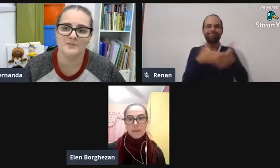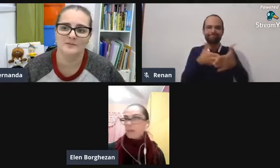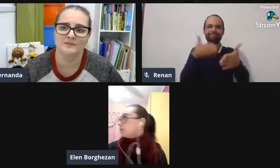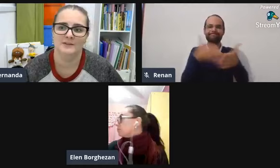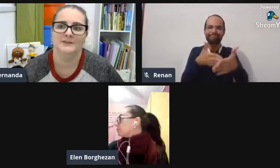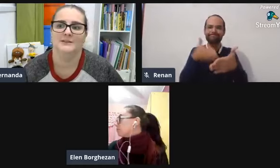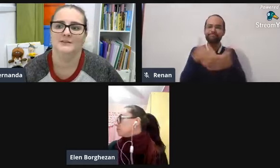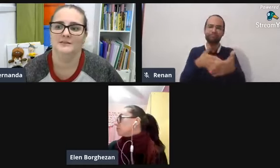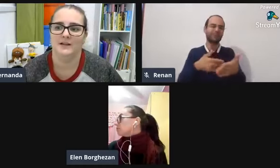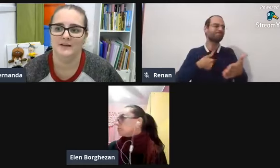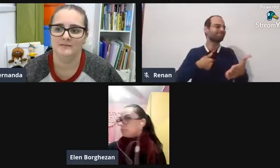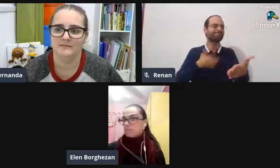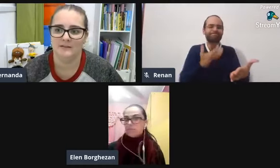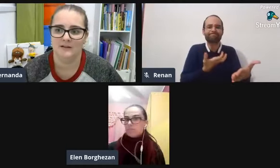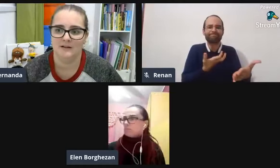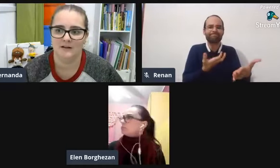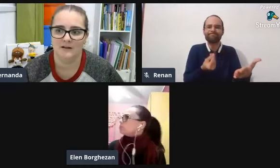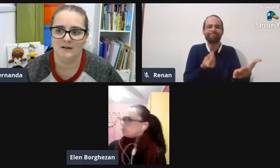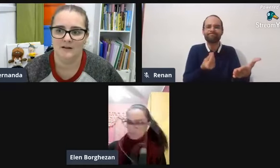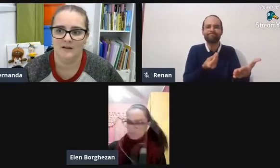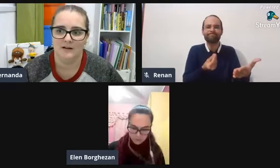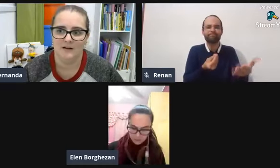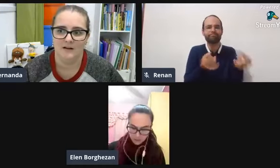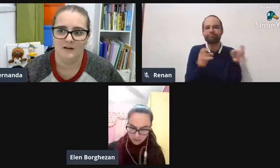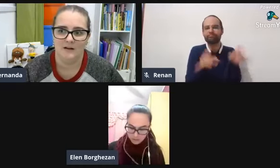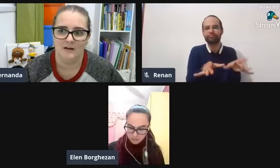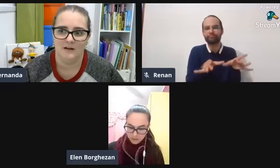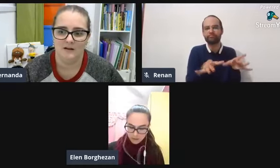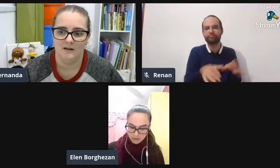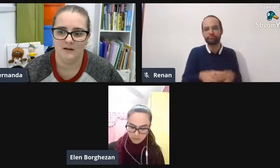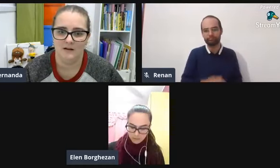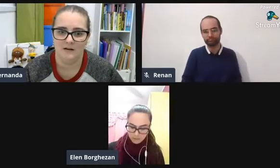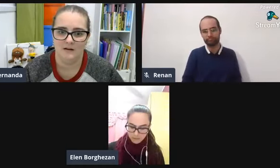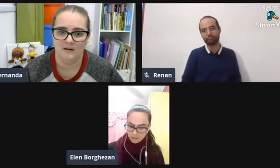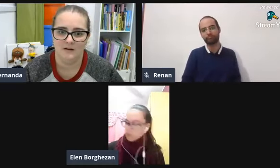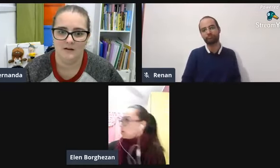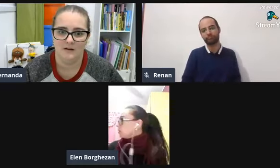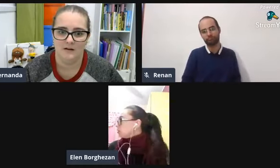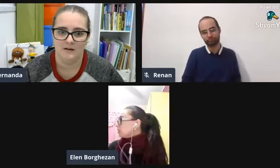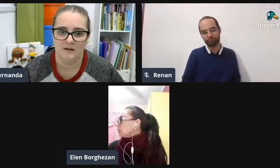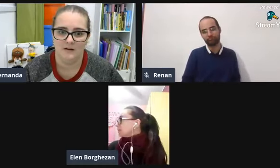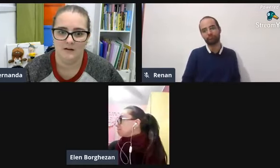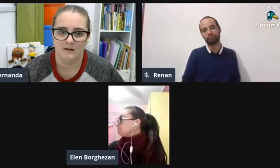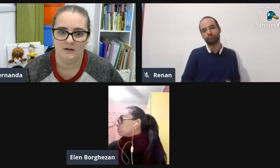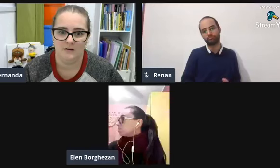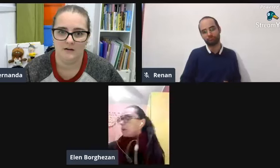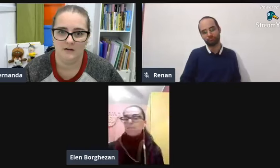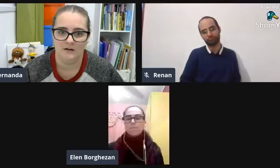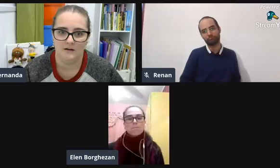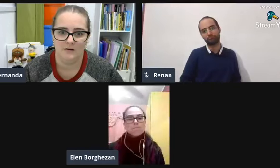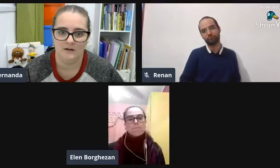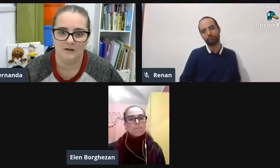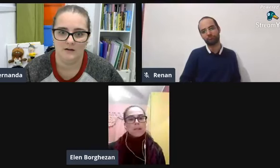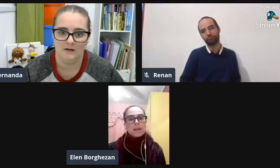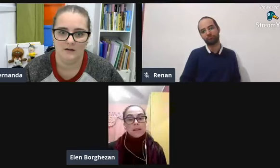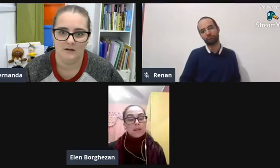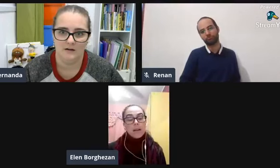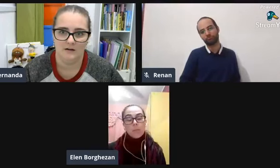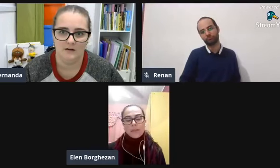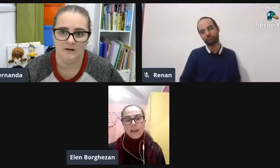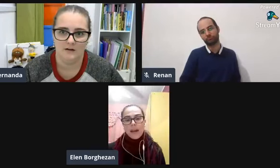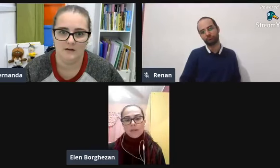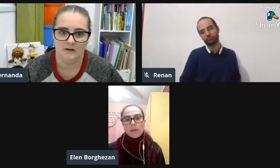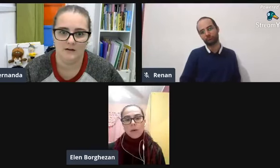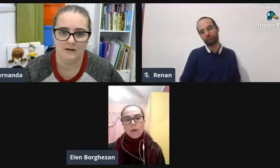desistindo mesmo, né? Deveria ter começado. Dá uma olhadinha lá. Tá.